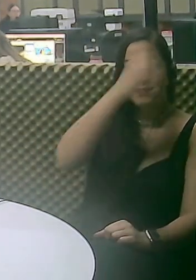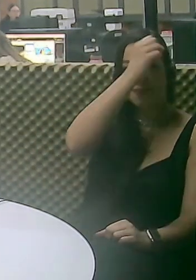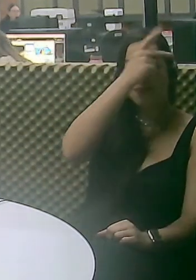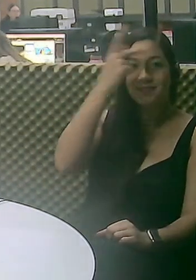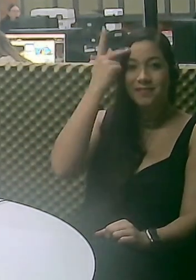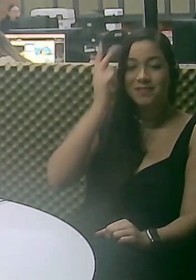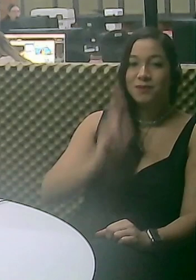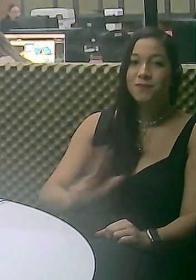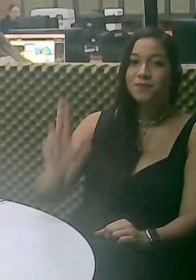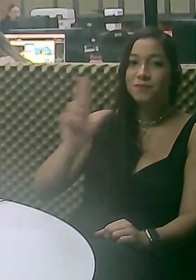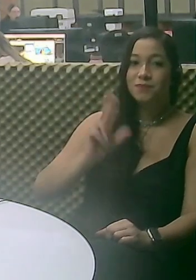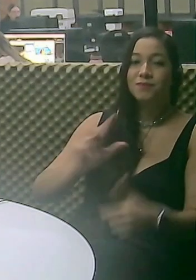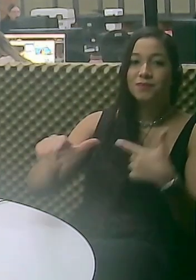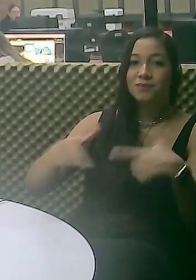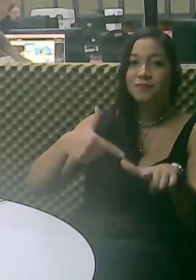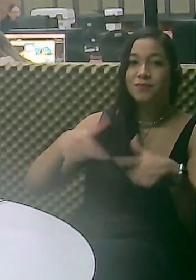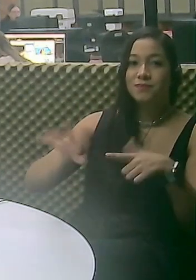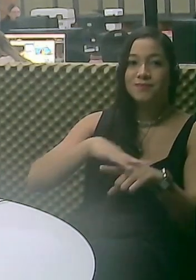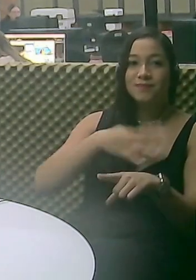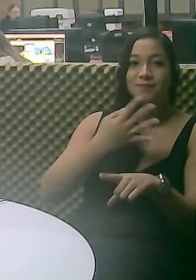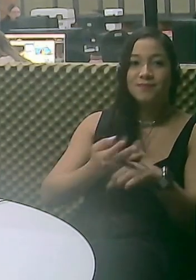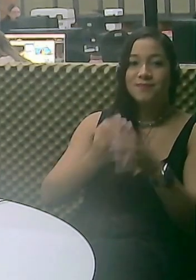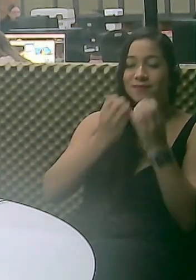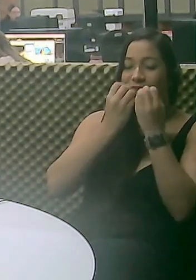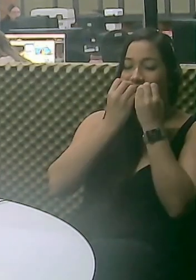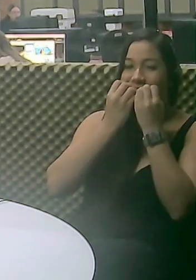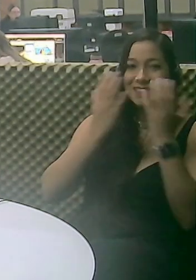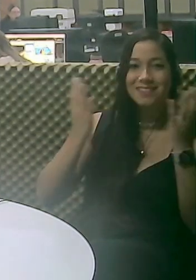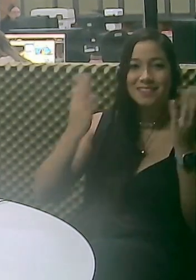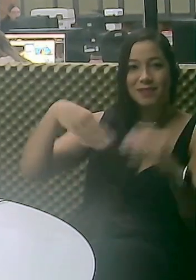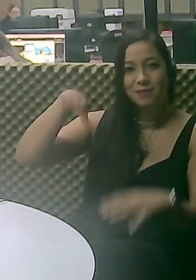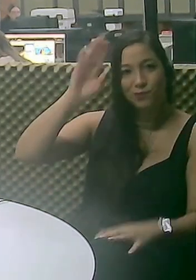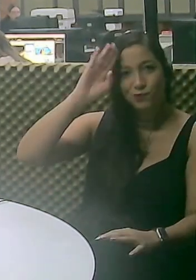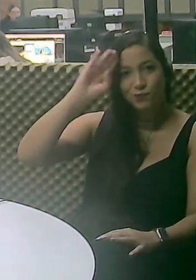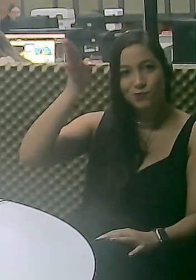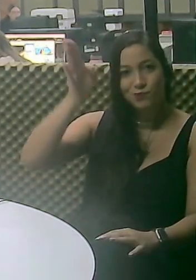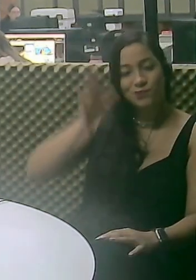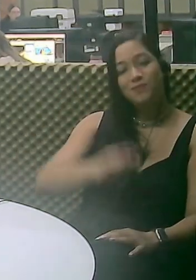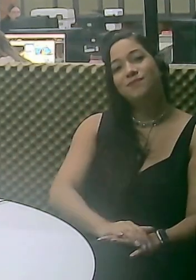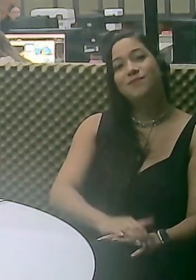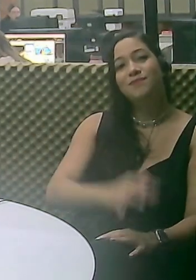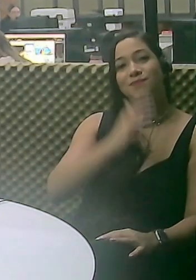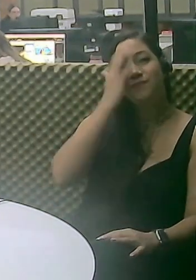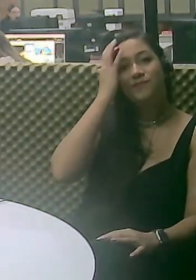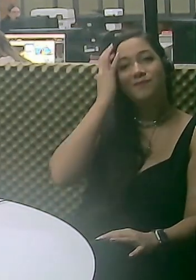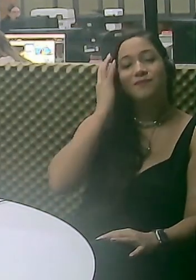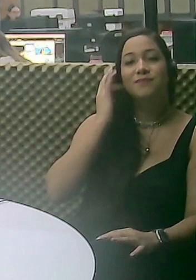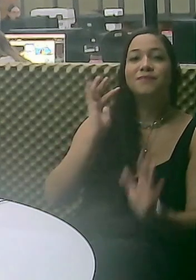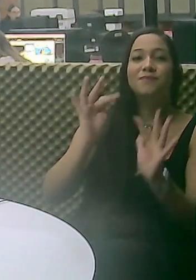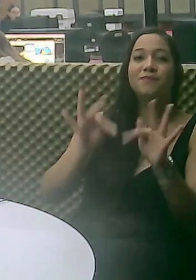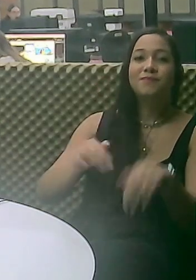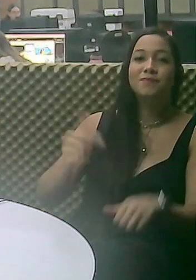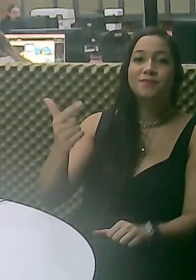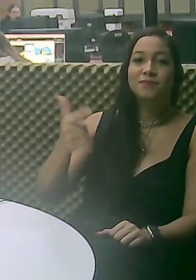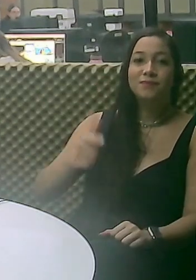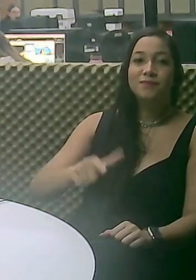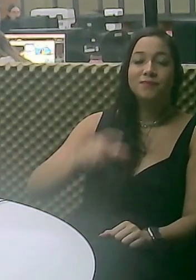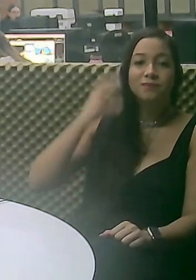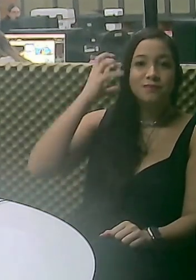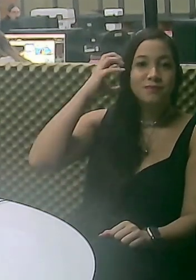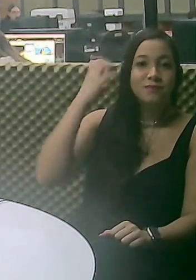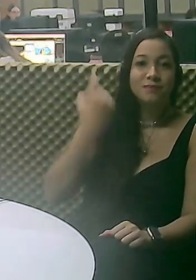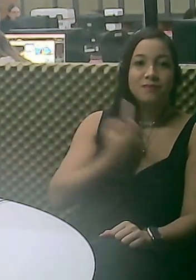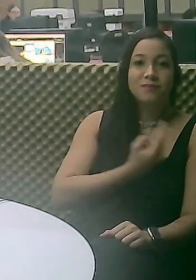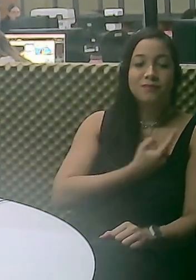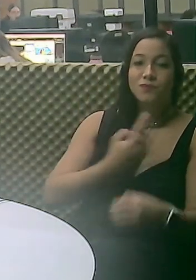Kalimann. Prefeitura de Uberlândia. Fazer mais, fazer bem. Até a próxima. Fica por aqui mais uma edição